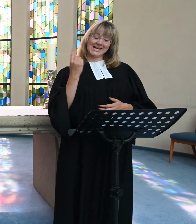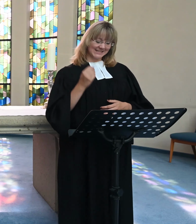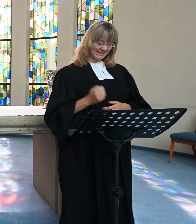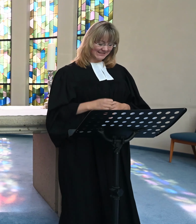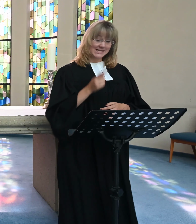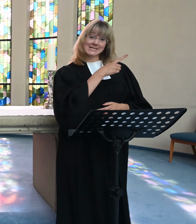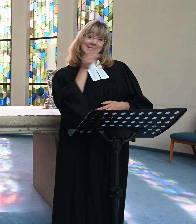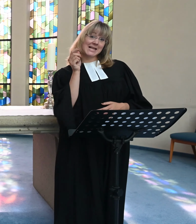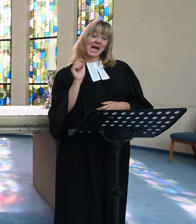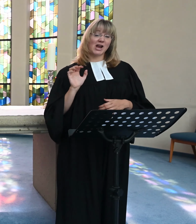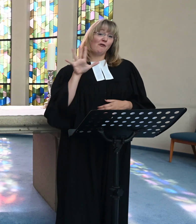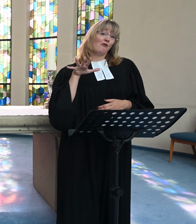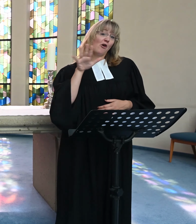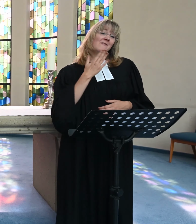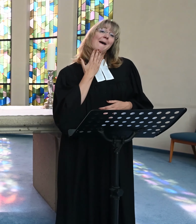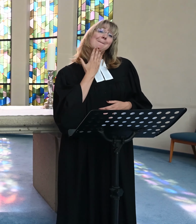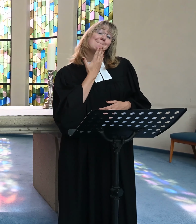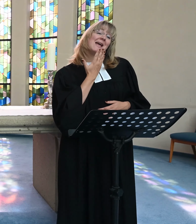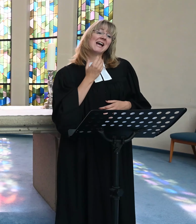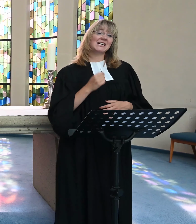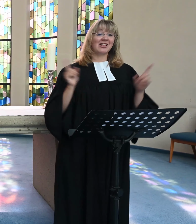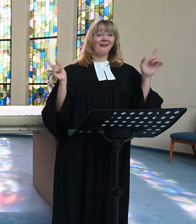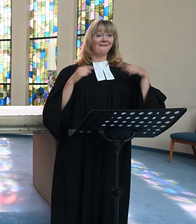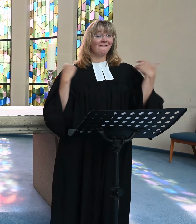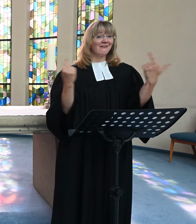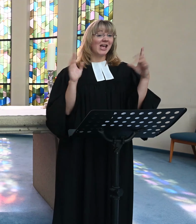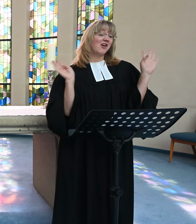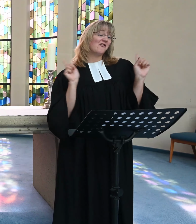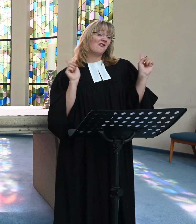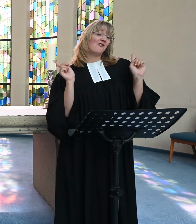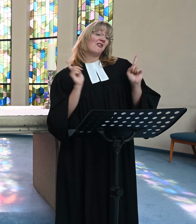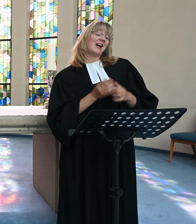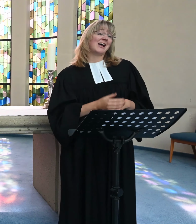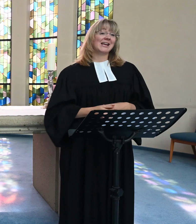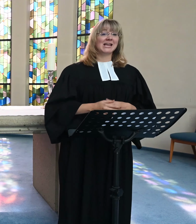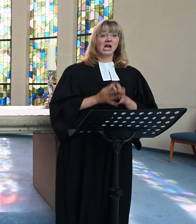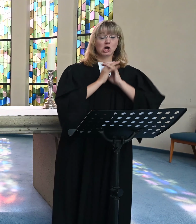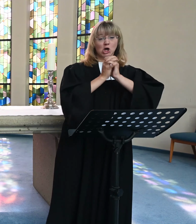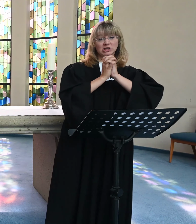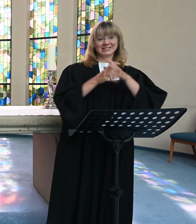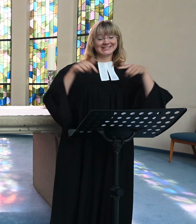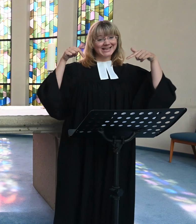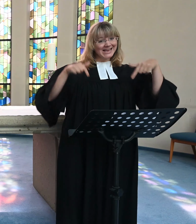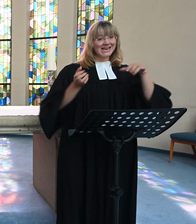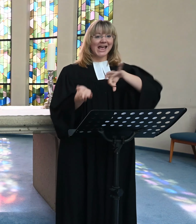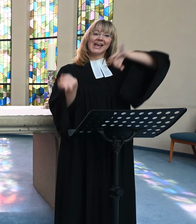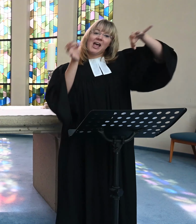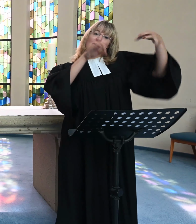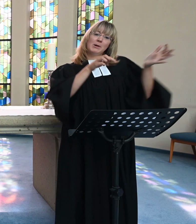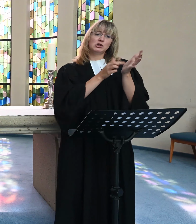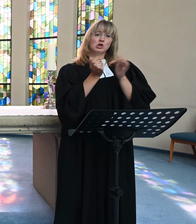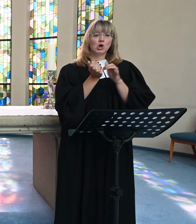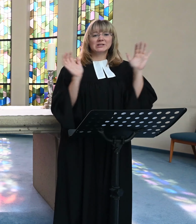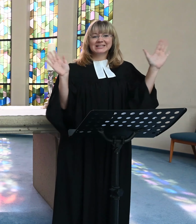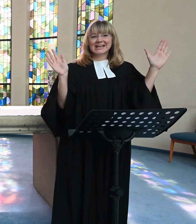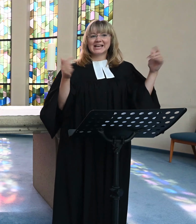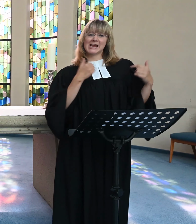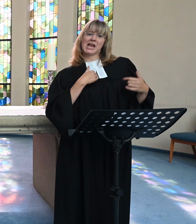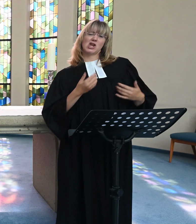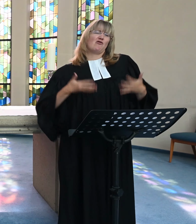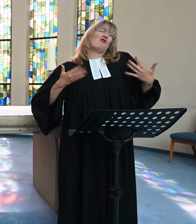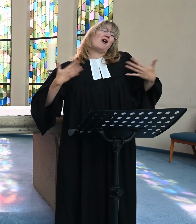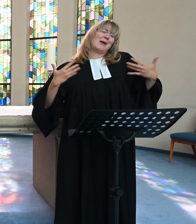15. März feiern wir wieder Gottesdienst hier in der Reformationskirche. Und darüber freue ich mich sehr. Auch